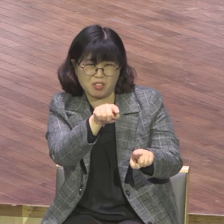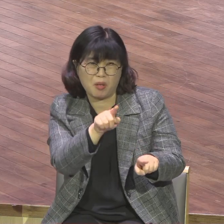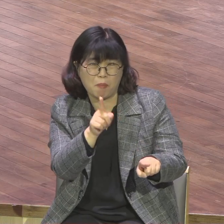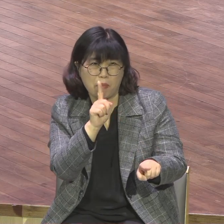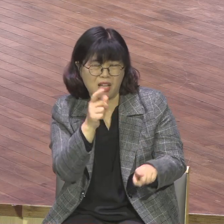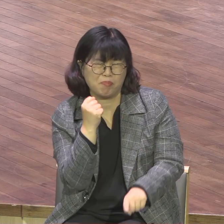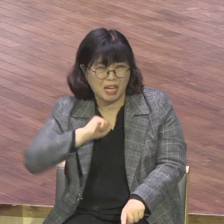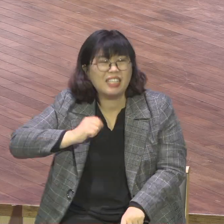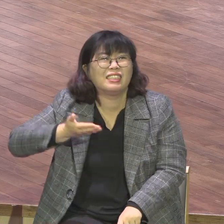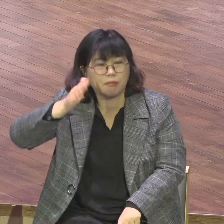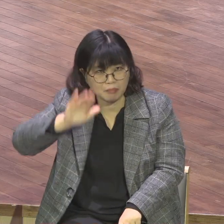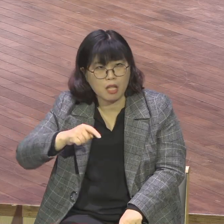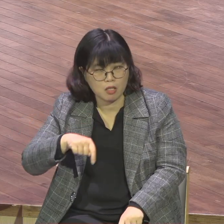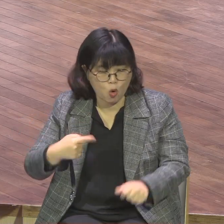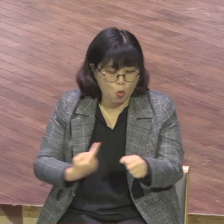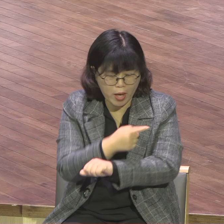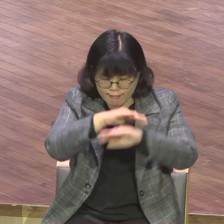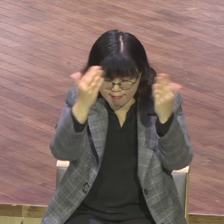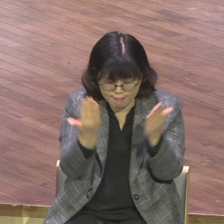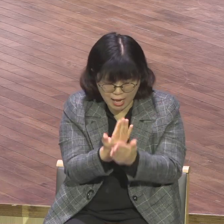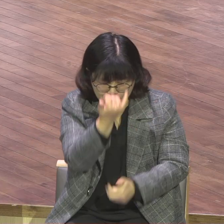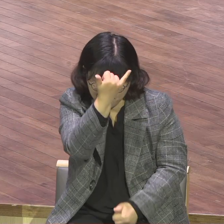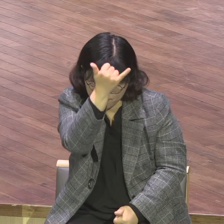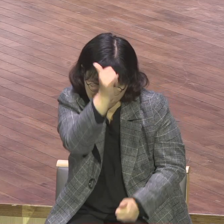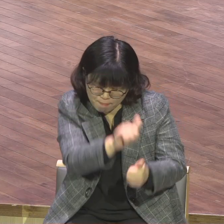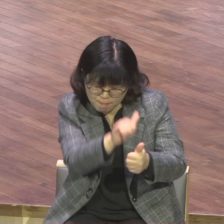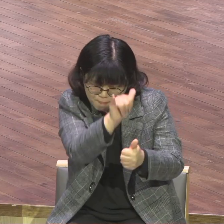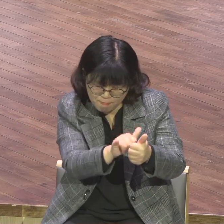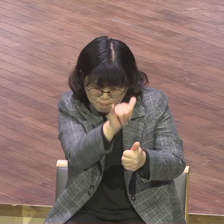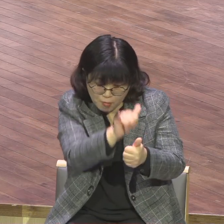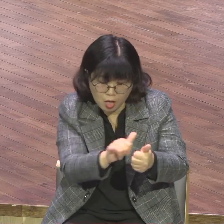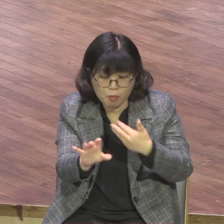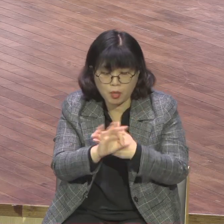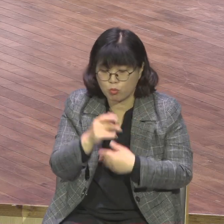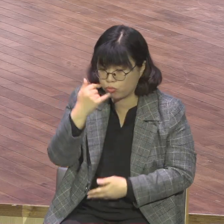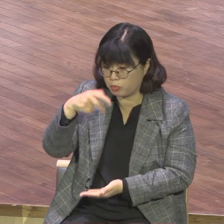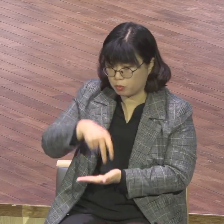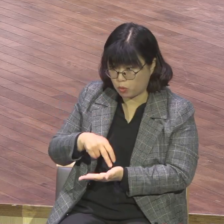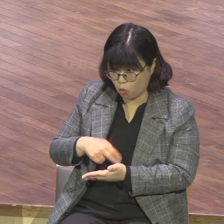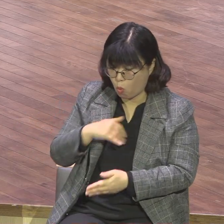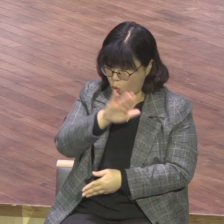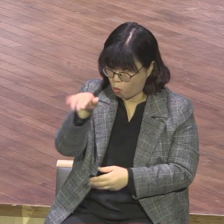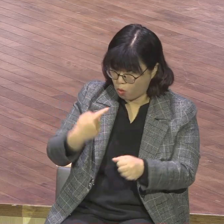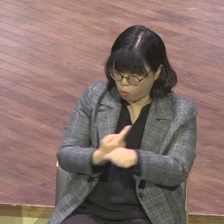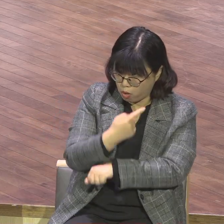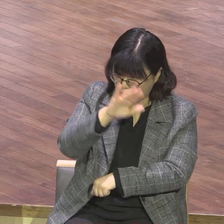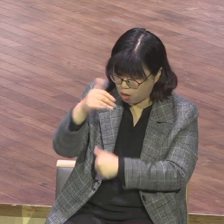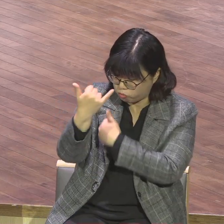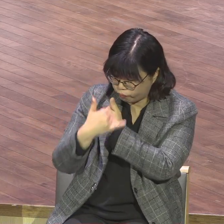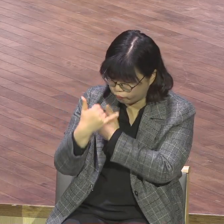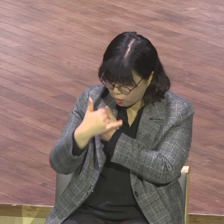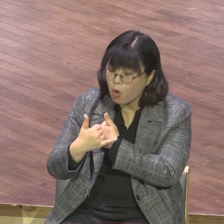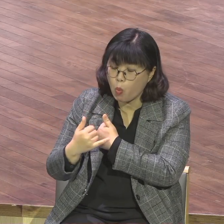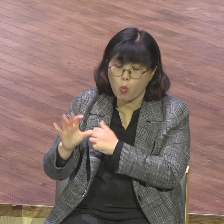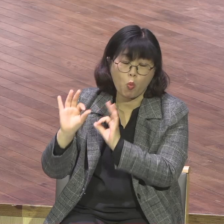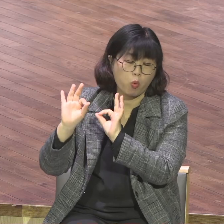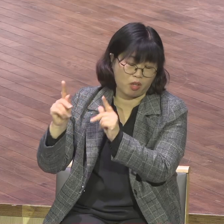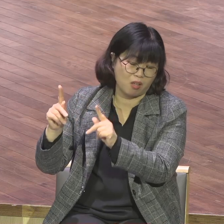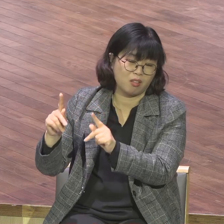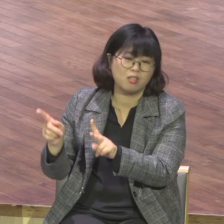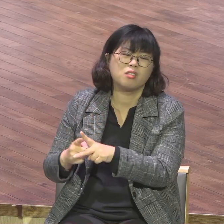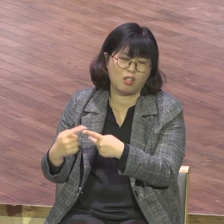그래서 4절에 보면 이렇게죠. 또 아비들아 너희 자녀를 노예게 하지 말고 오직 주의 교훈과